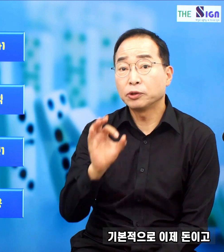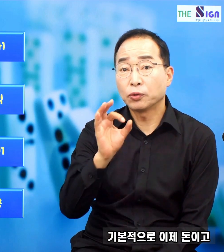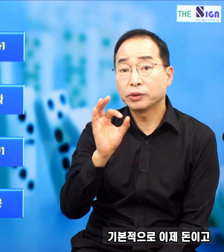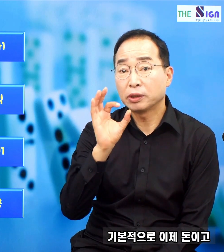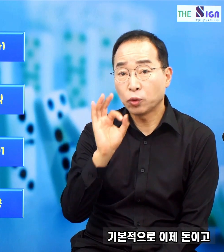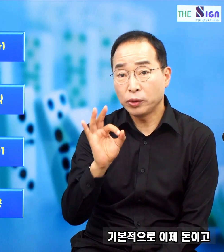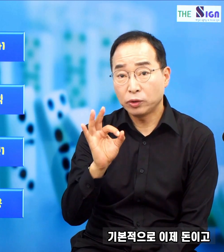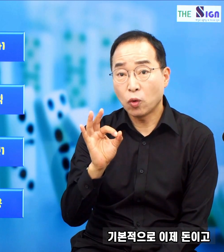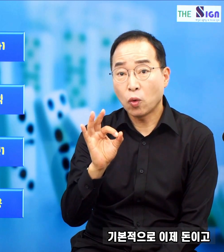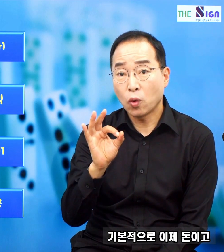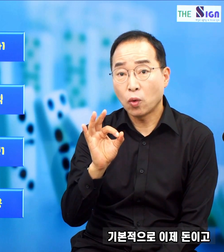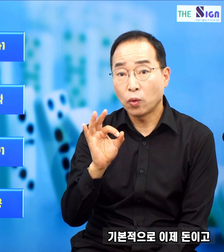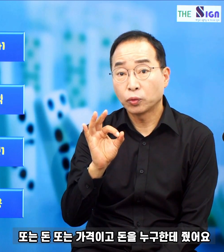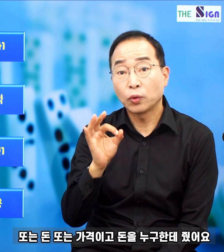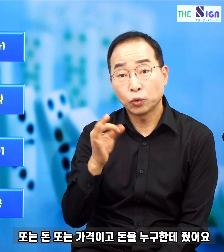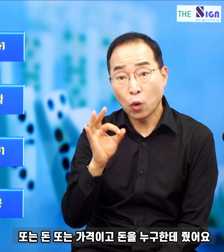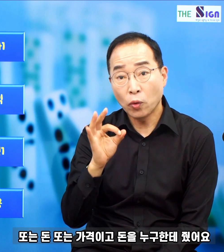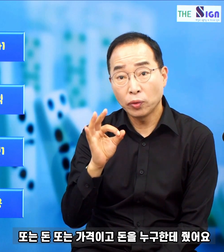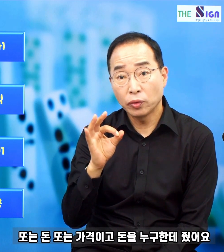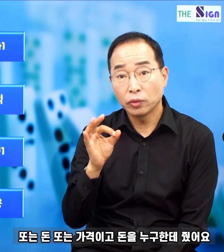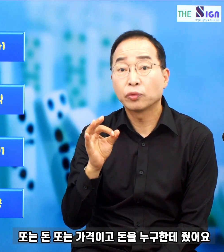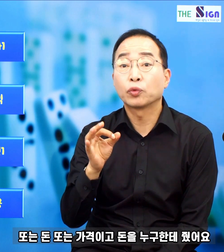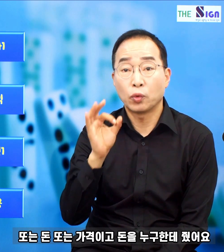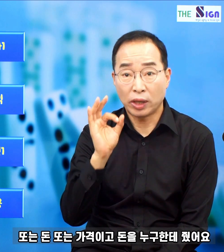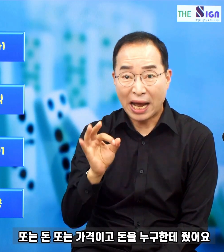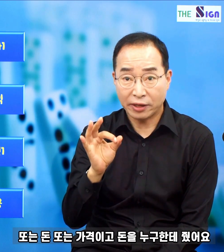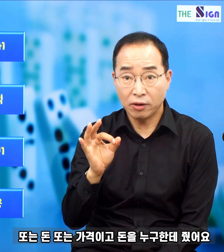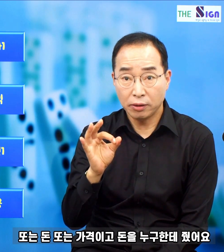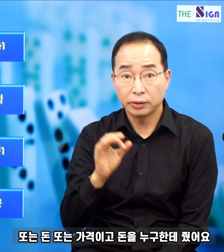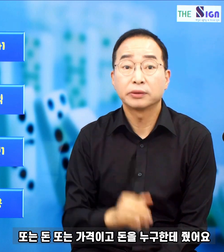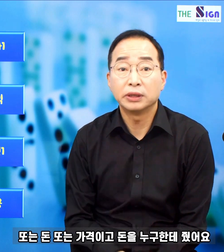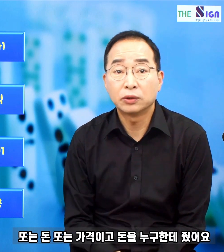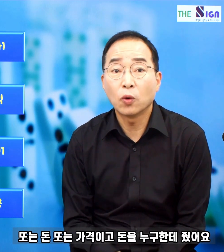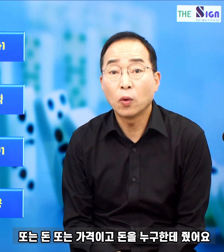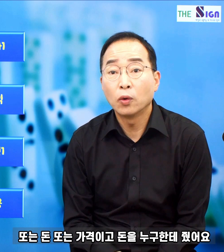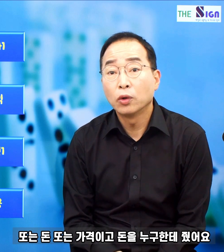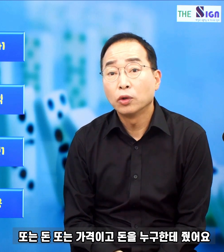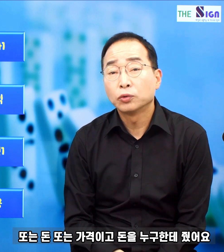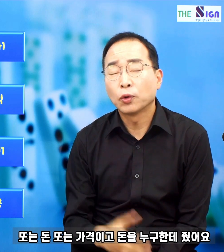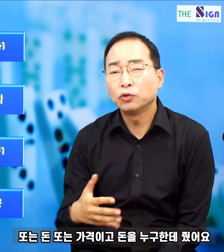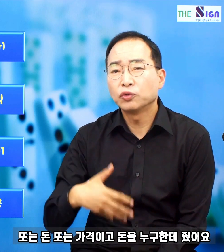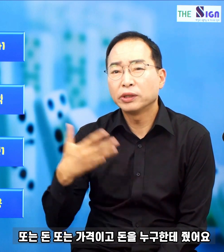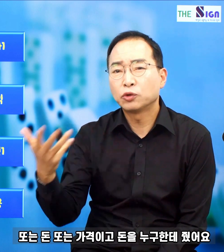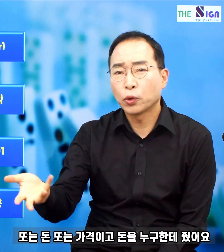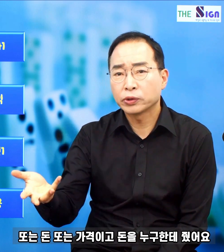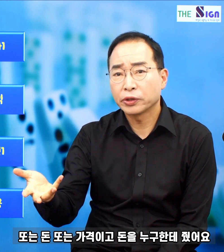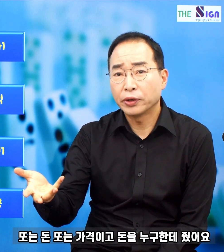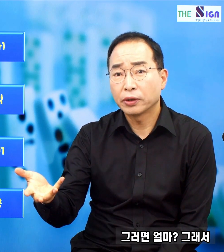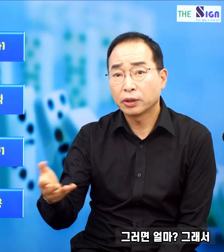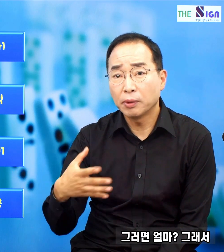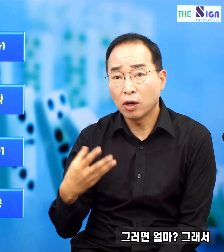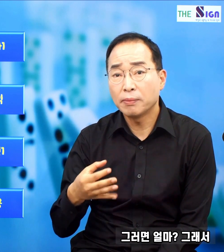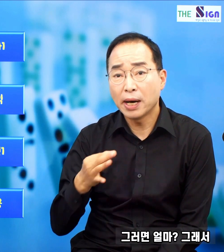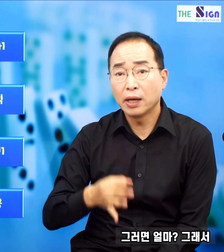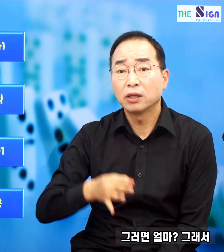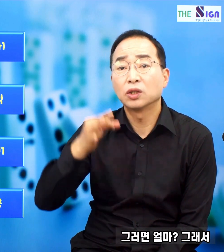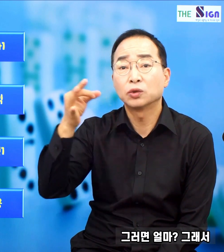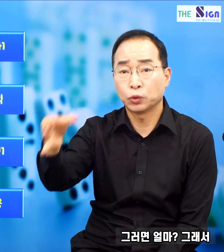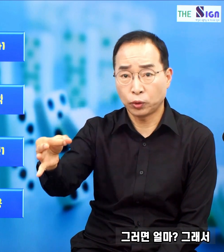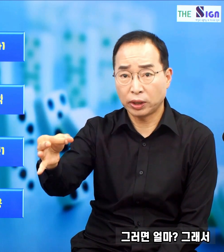이제 돈이고, 돈 가격이고, 돈을 누구한테 줬어요. 그러면 얼마 줬다.